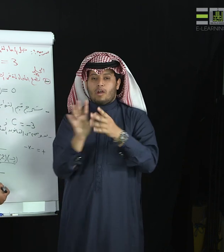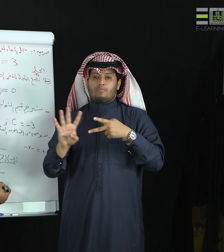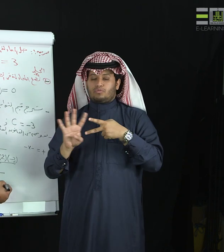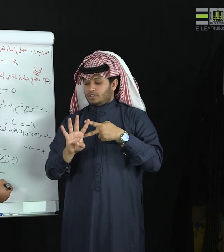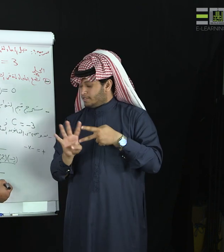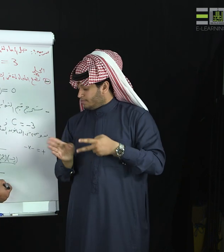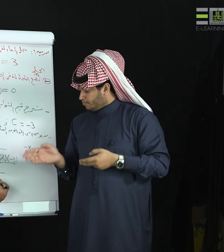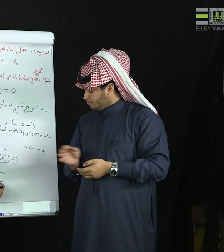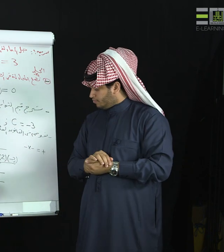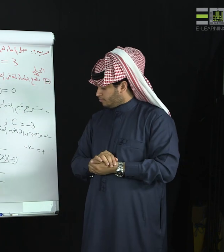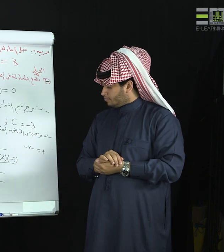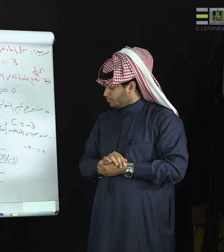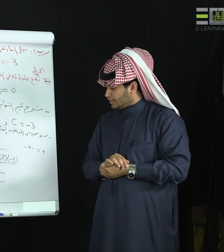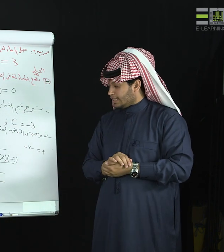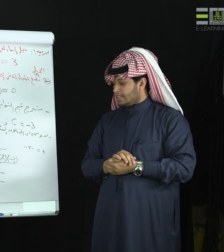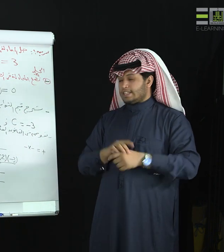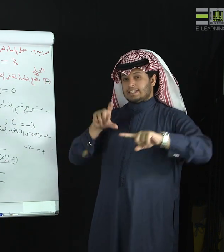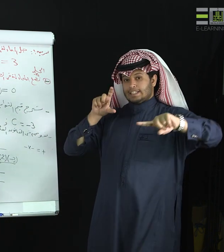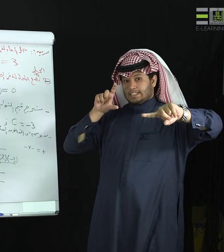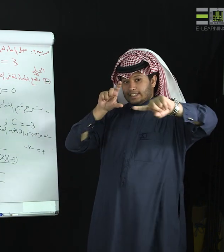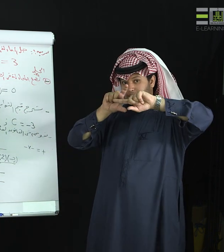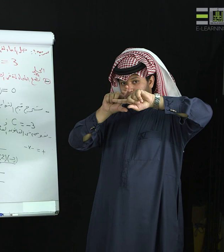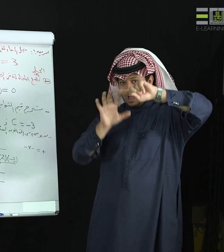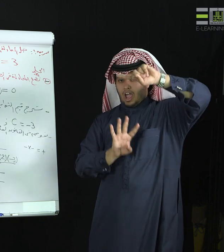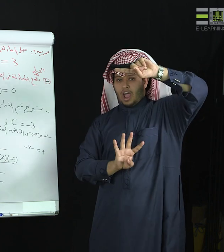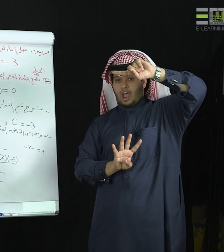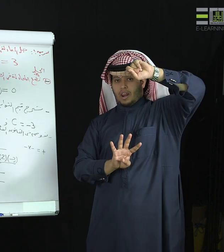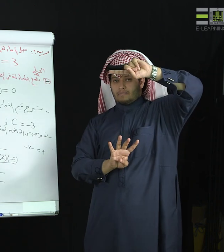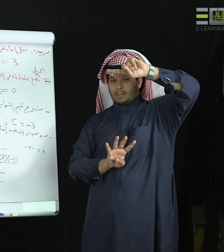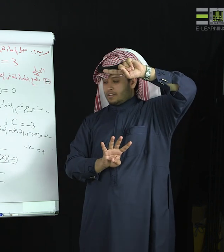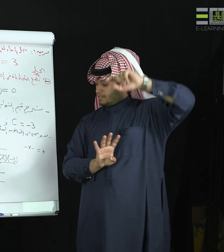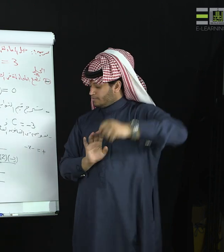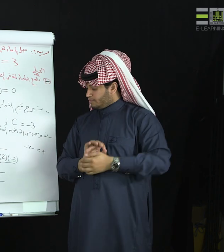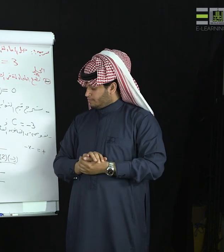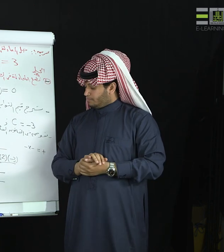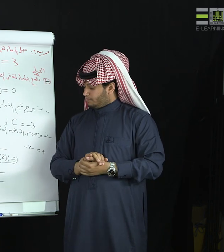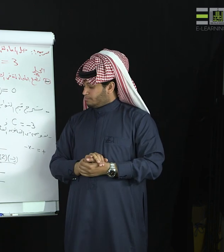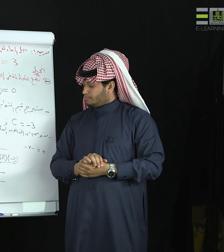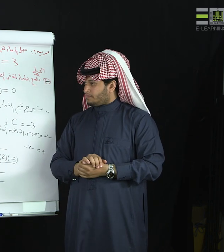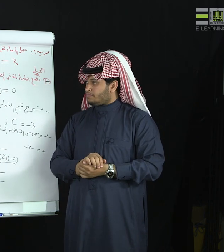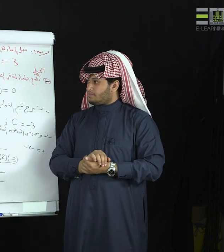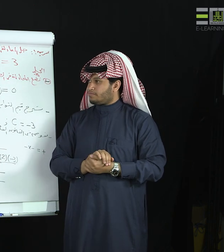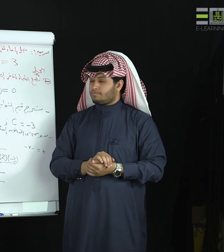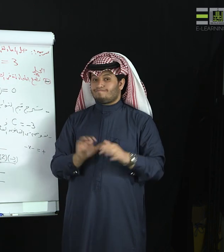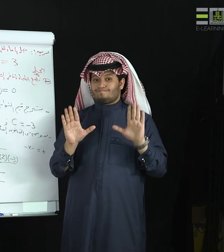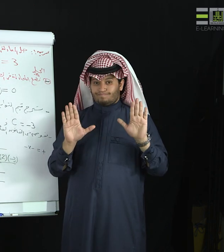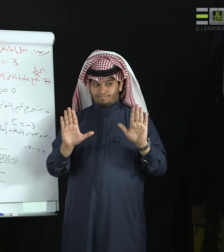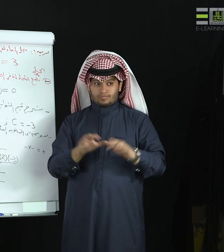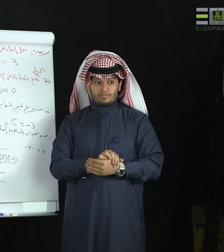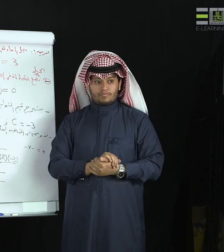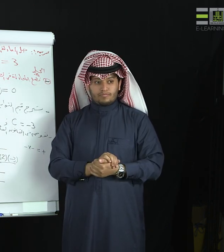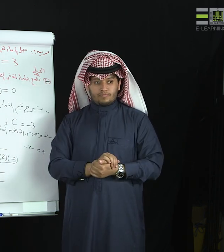مقسوم على 4، 2 ضرب 2 4. طيب